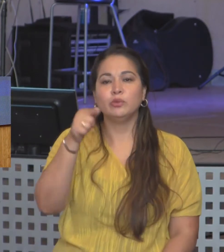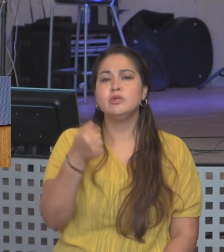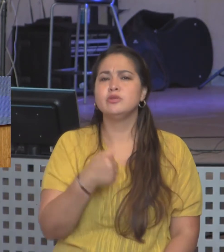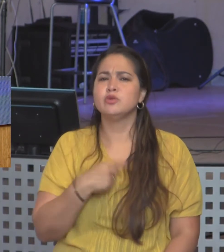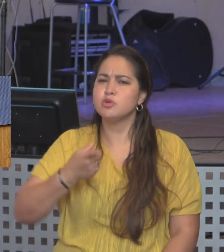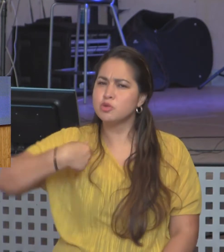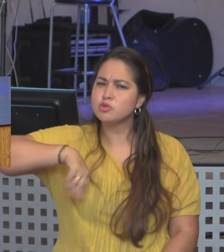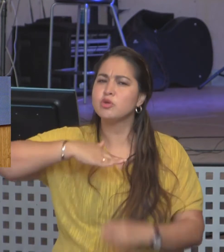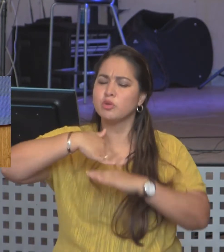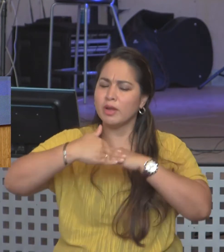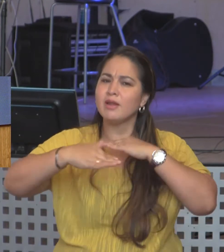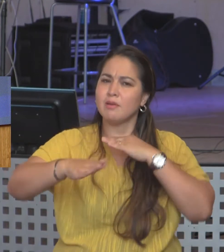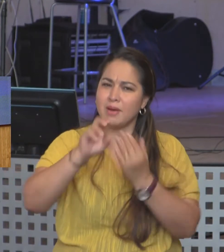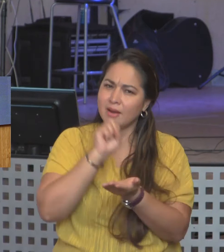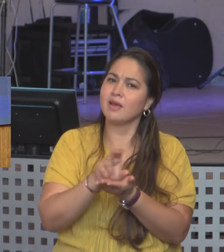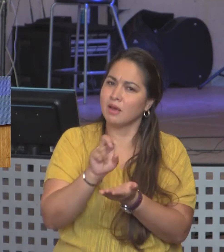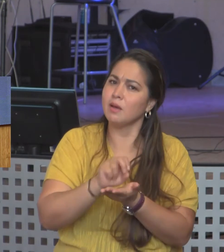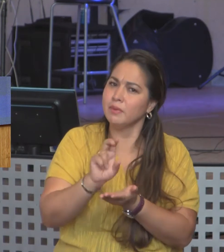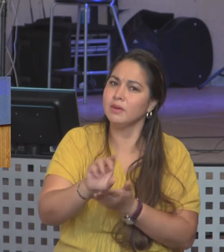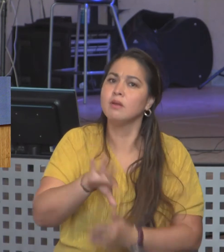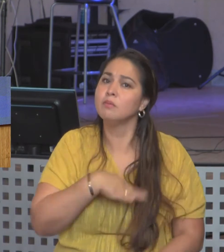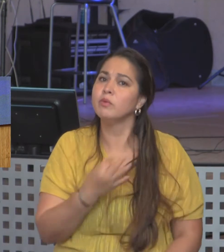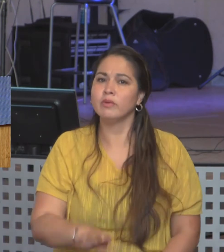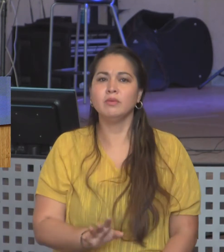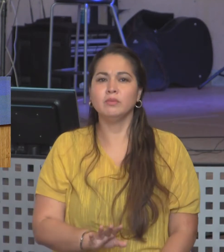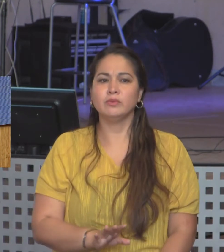las aguas?